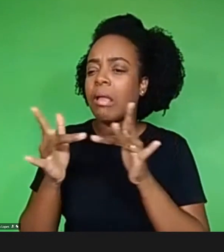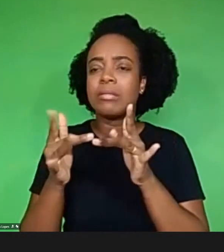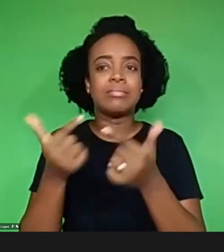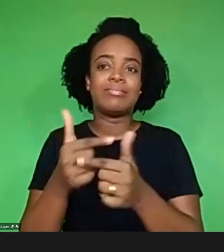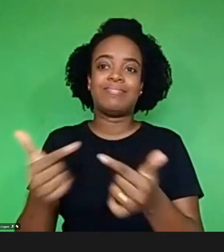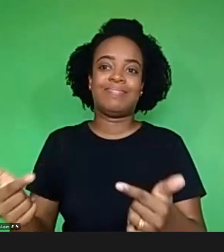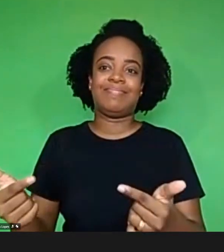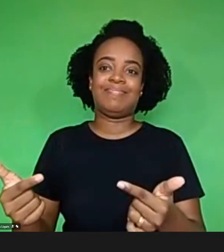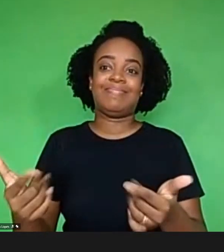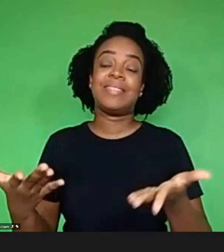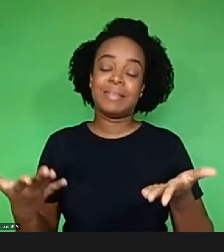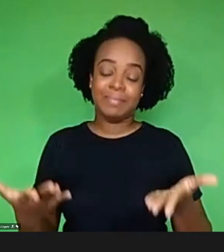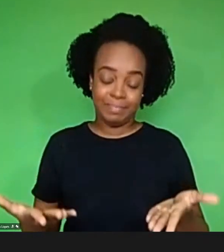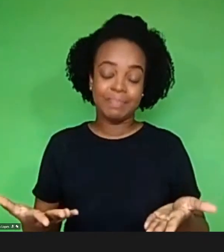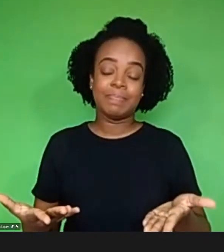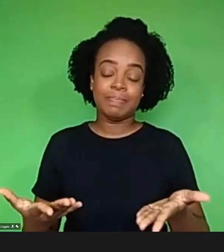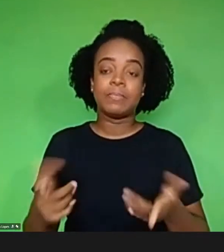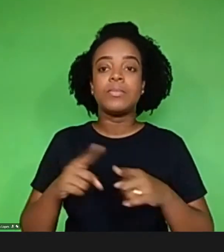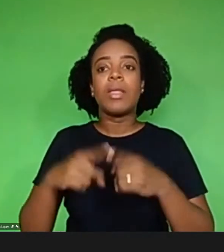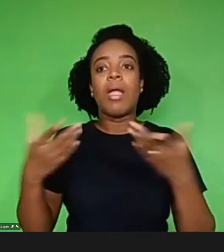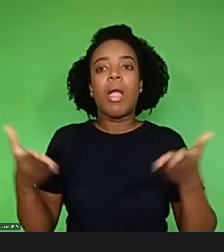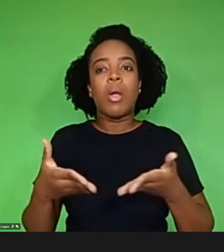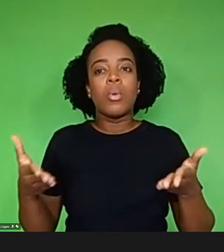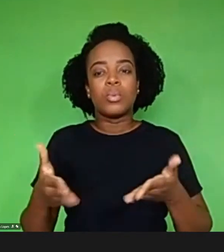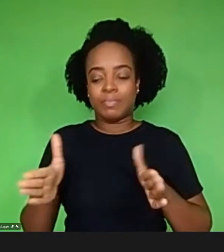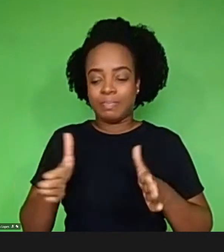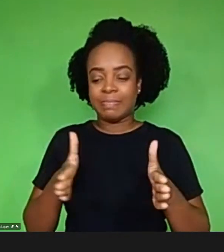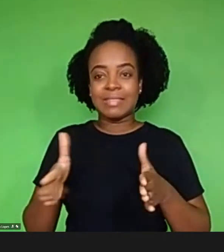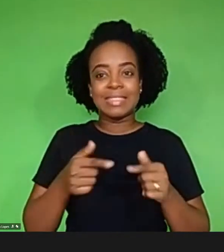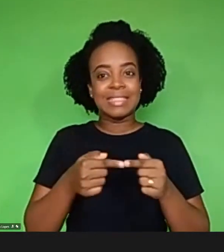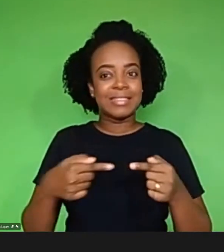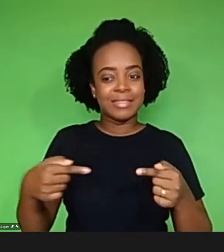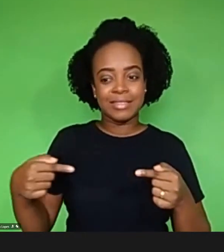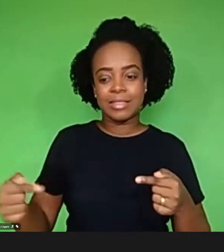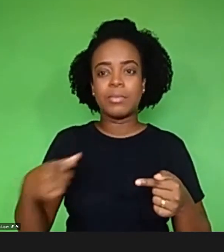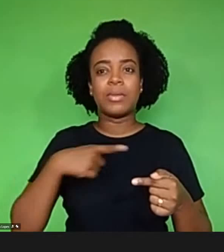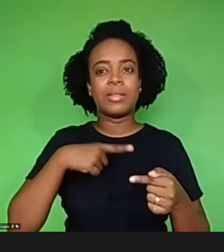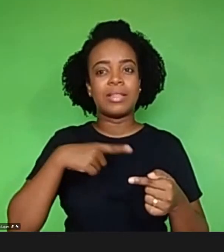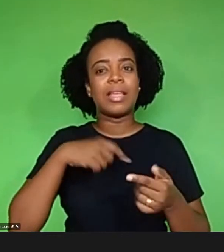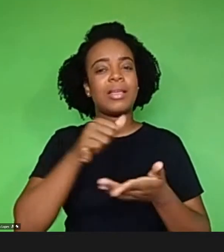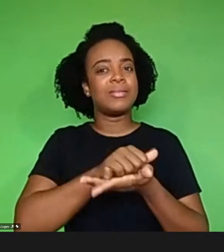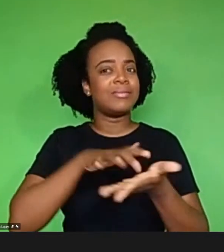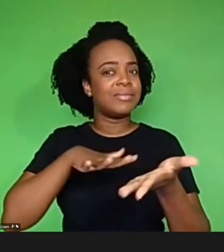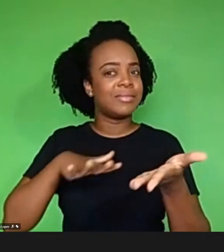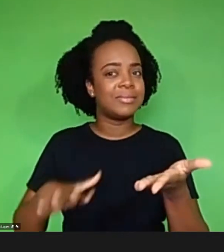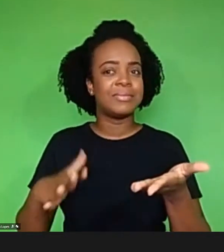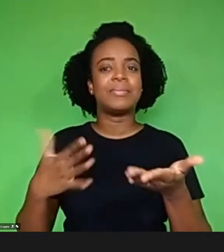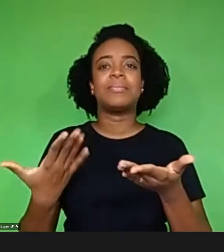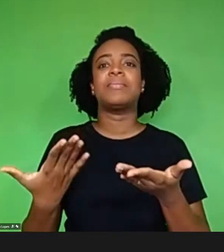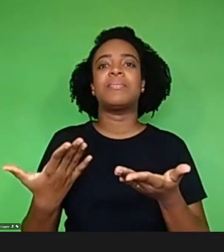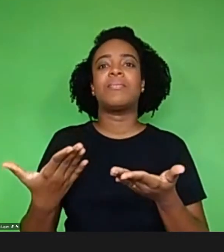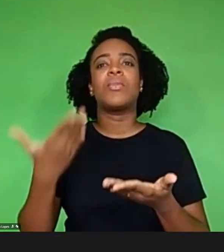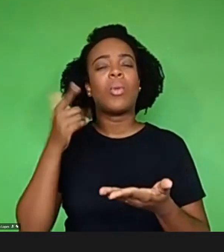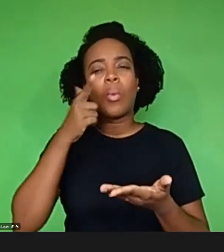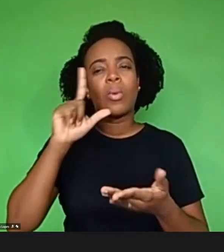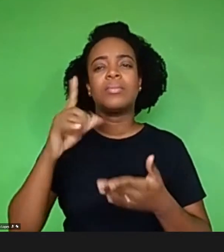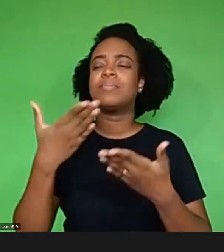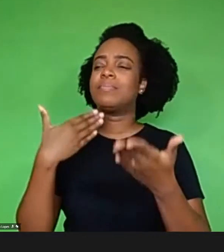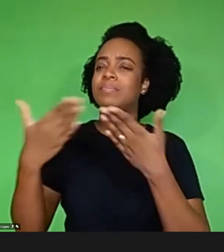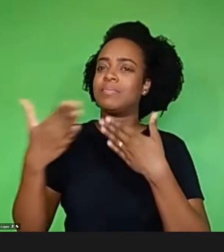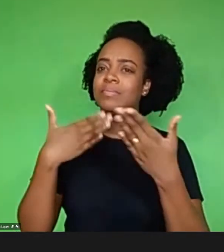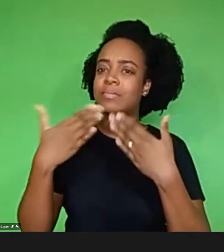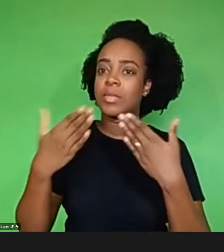disse, fazendo essas atividades, estabelecendo um diálogo, até começar efetivamente dia